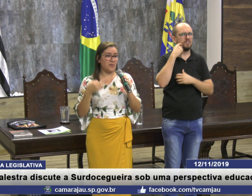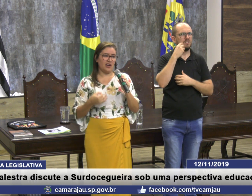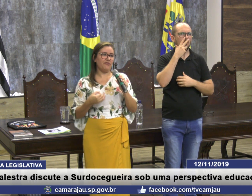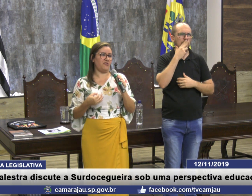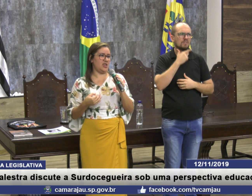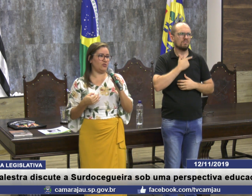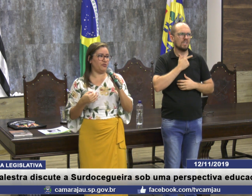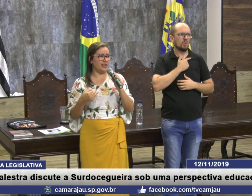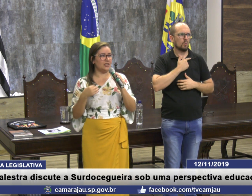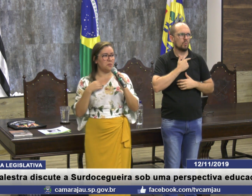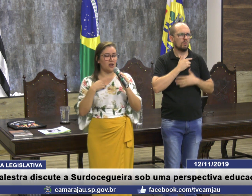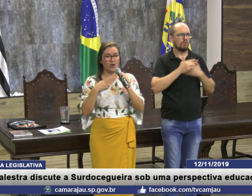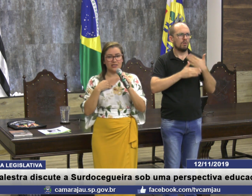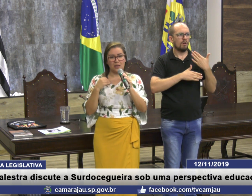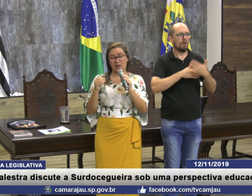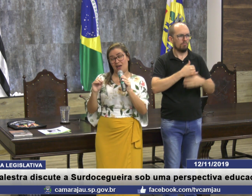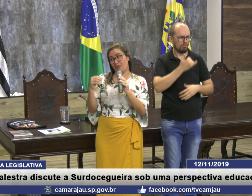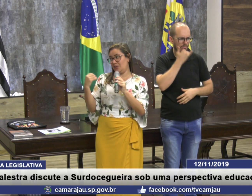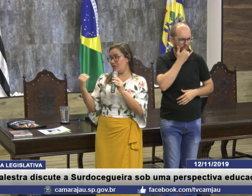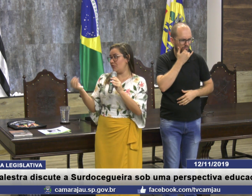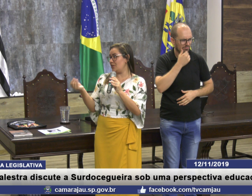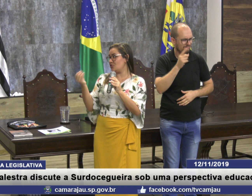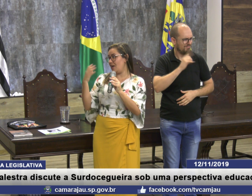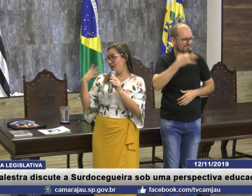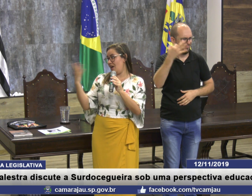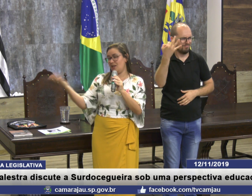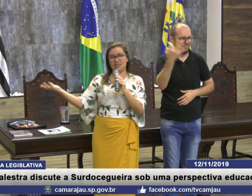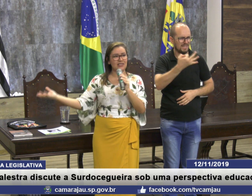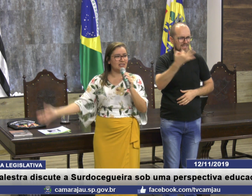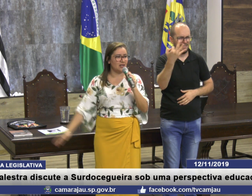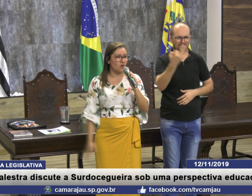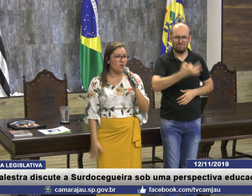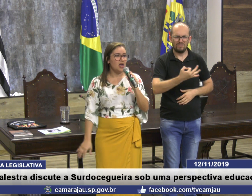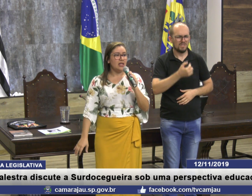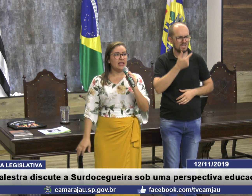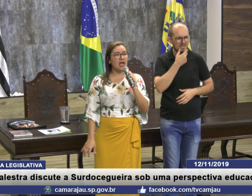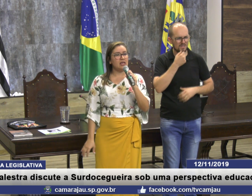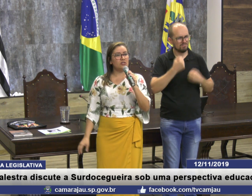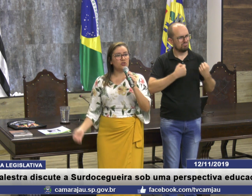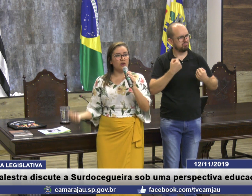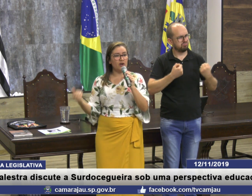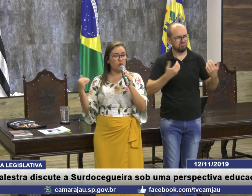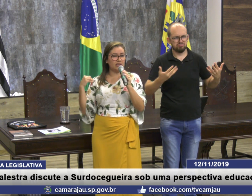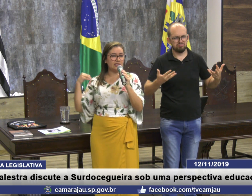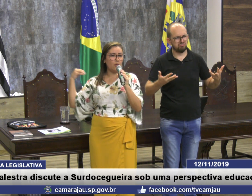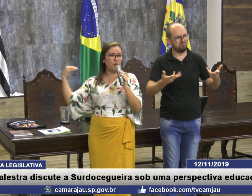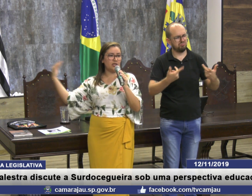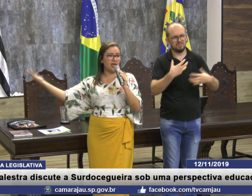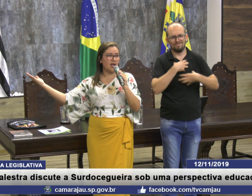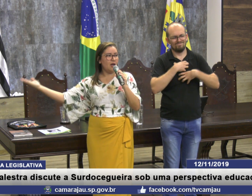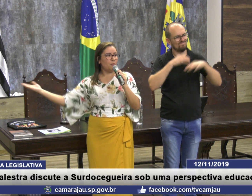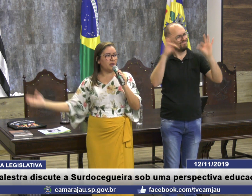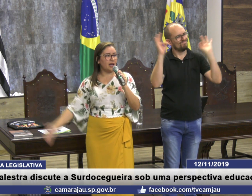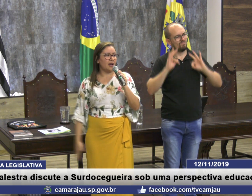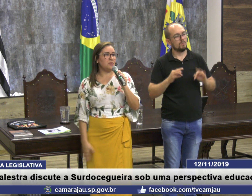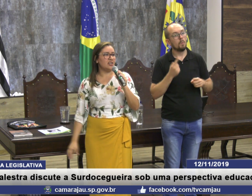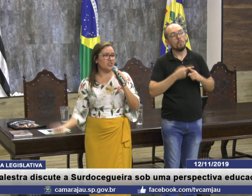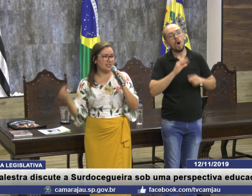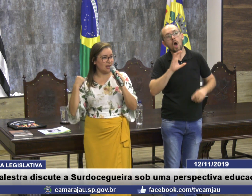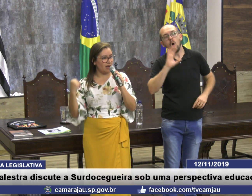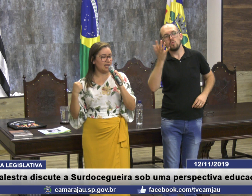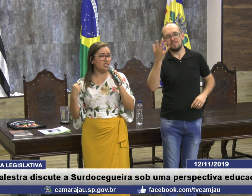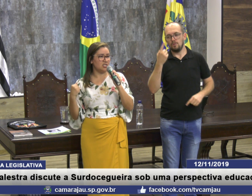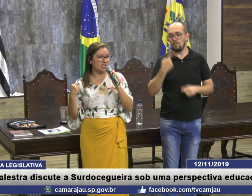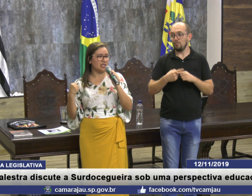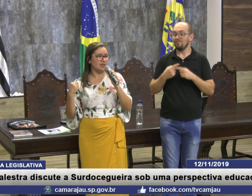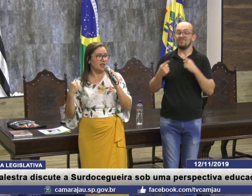foi perfeito. Foi assim, para nós, a palavra que define, acho que é realização, né? E isso só aconteceu por quê? Porque a minha